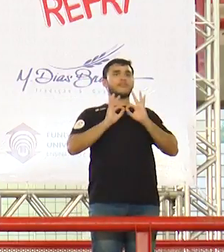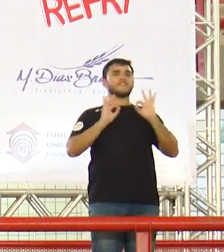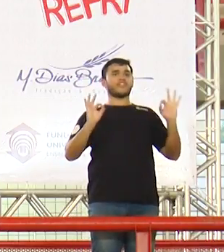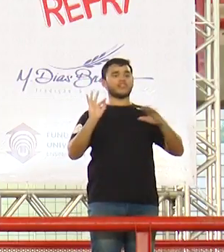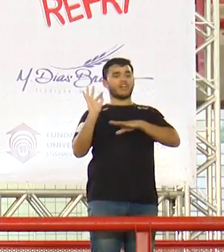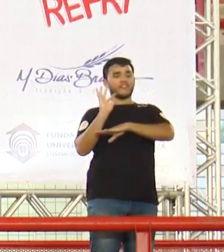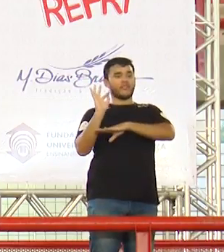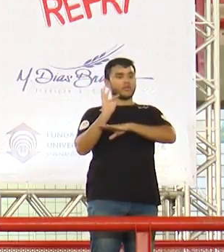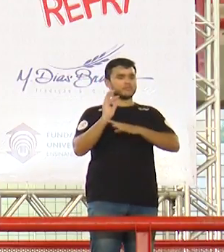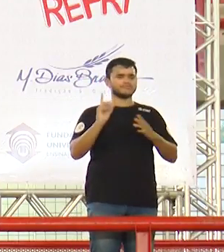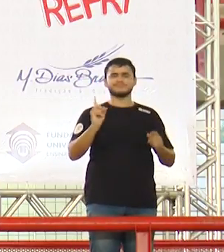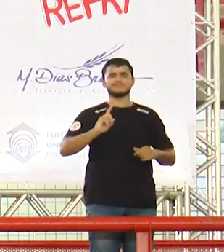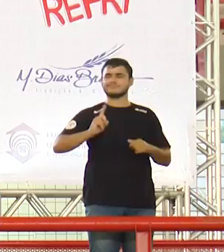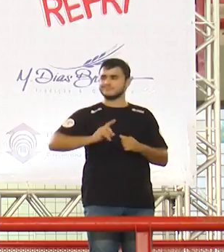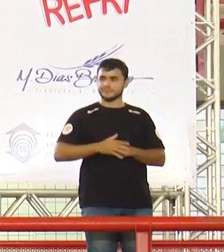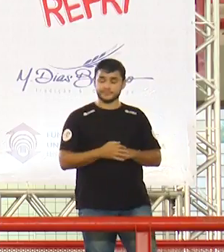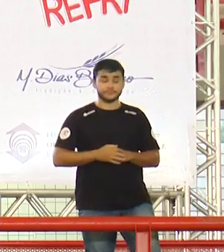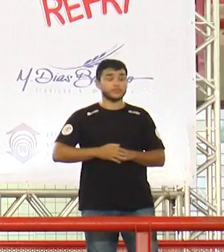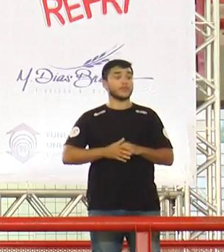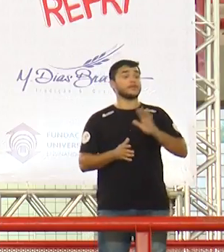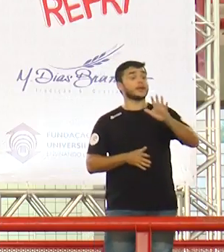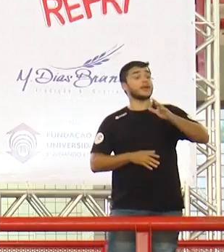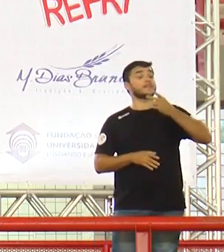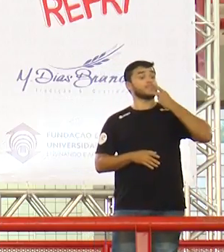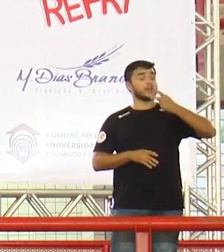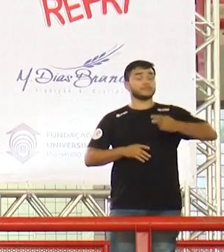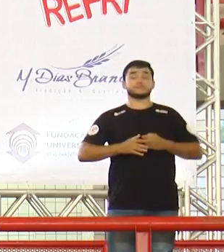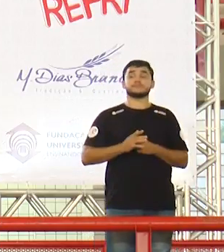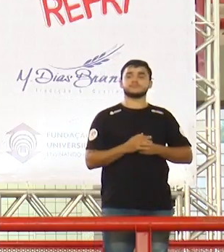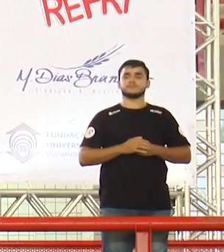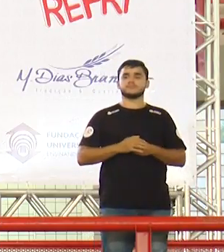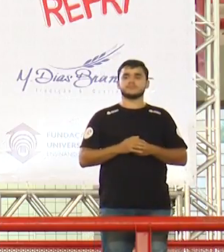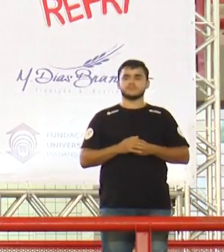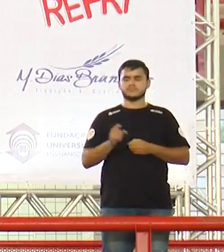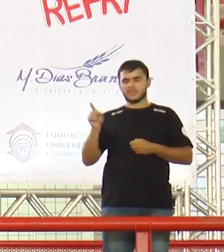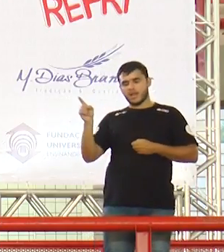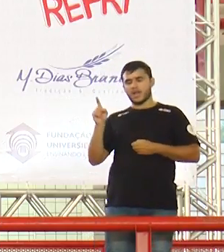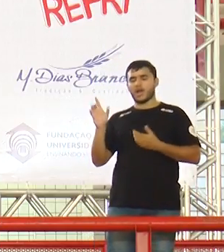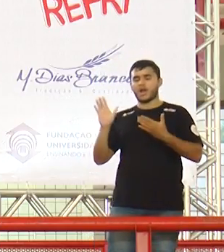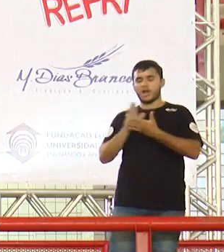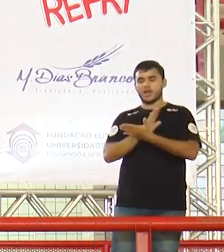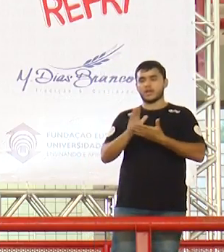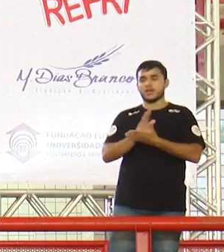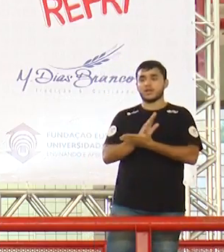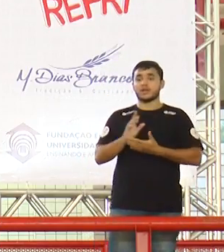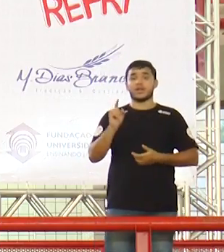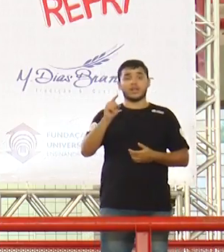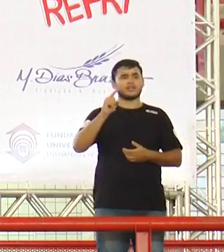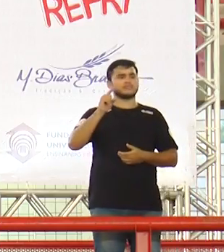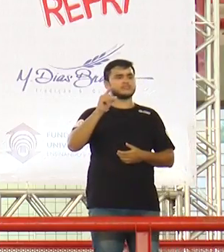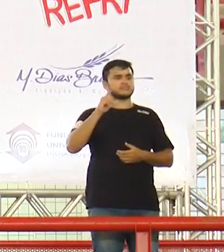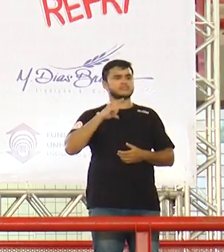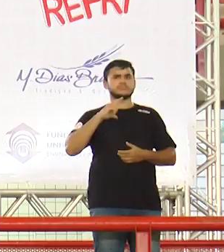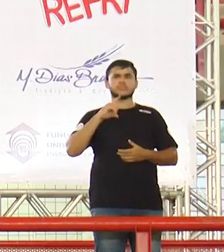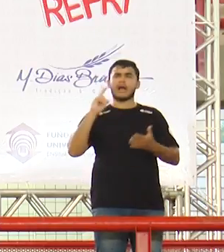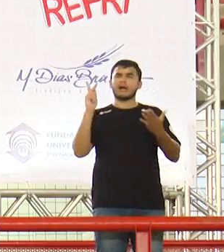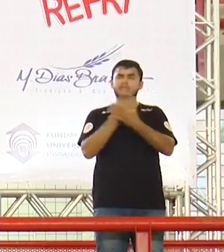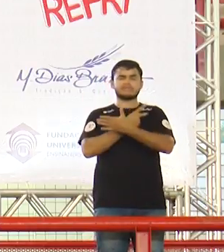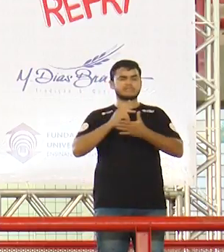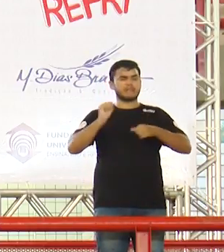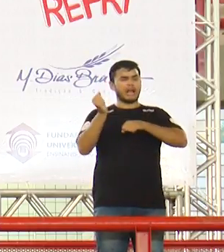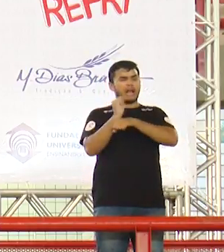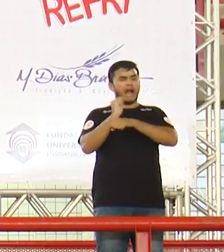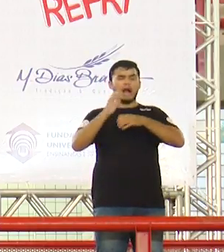Aí chega a pessoa e fala assim, ó, ei, você viu o final de semana? Houveram tantos acidentes,